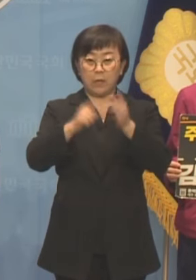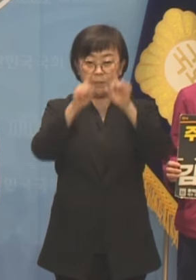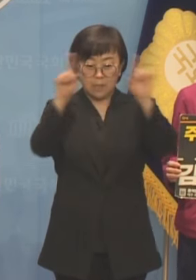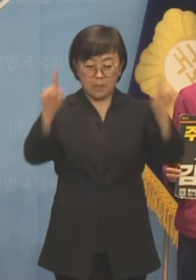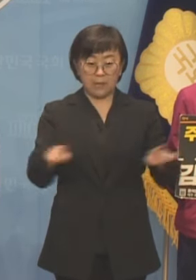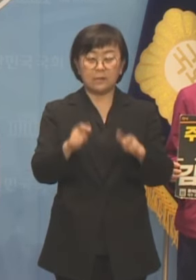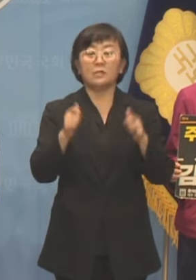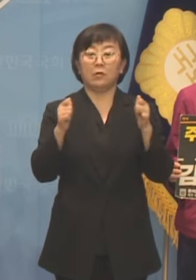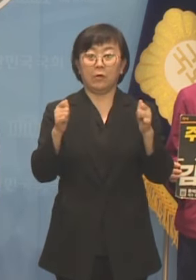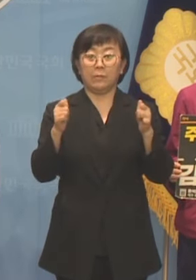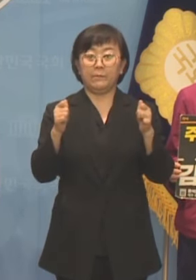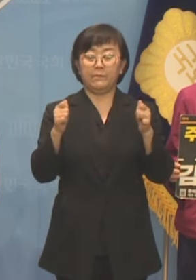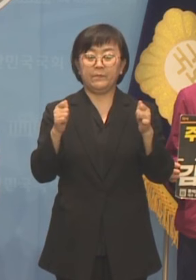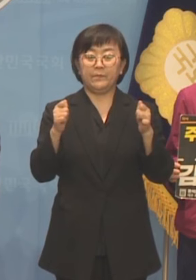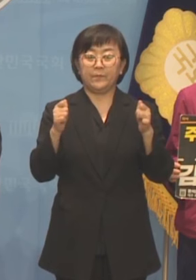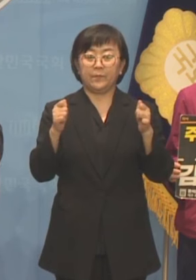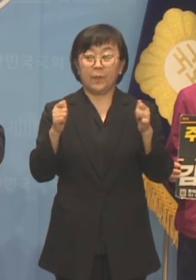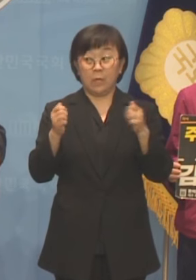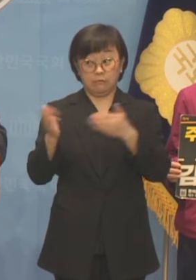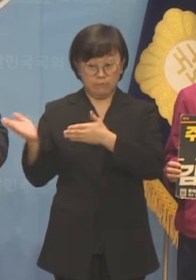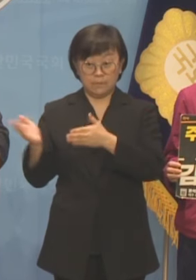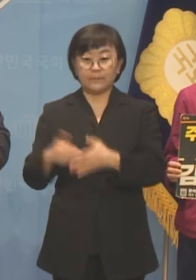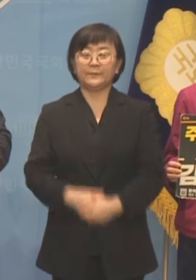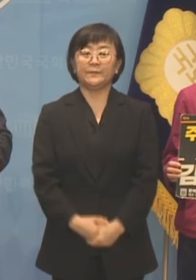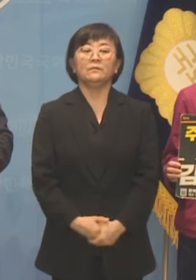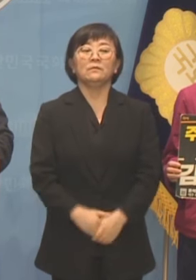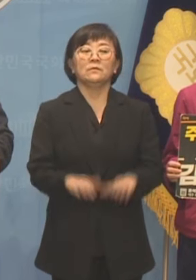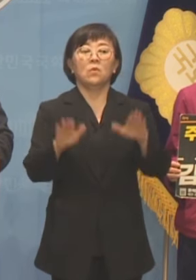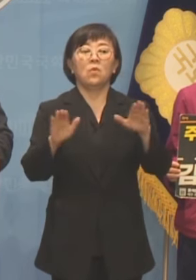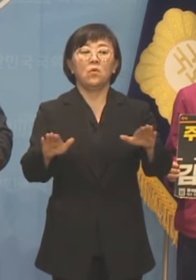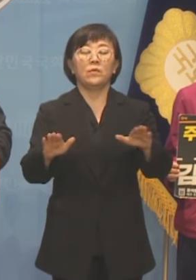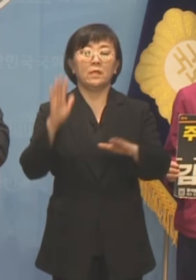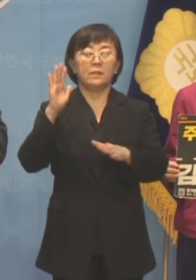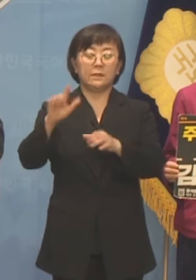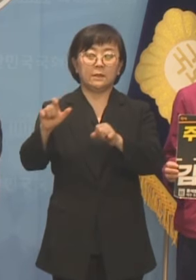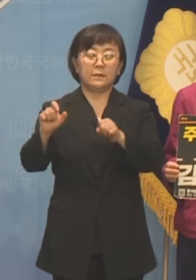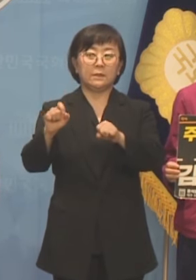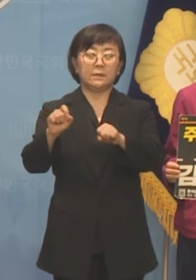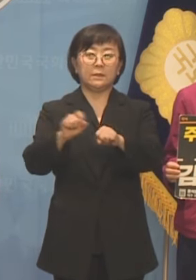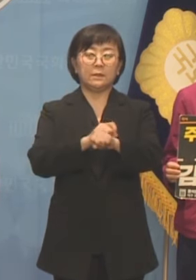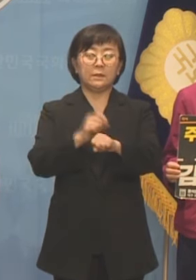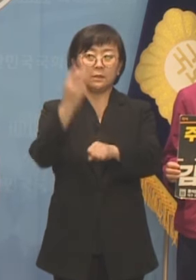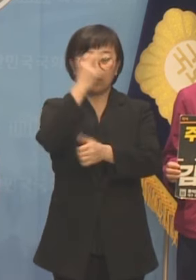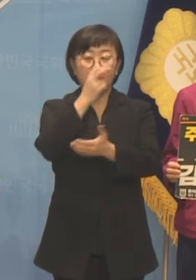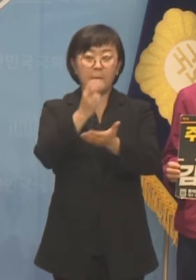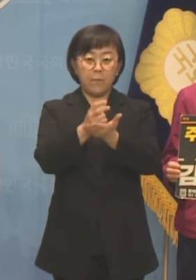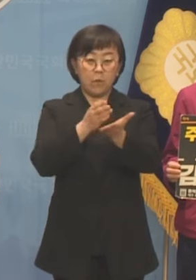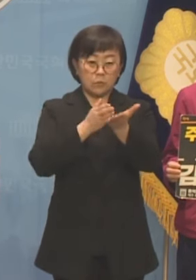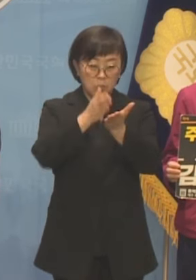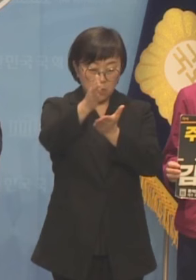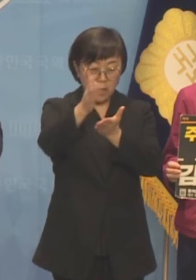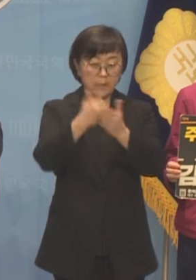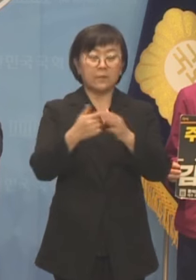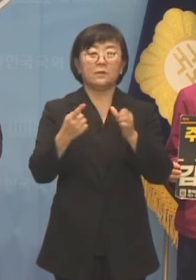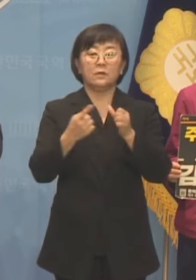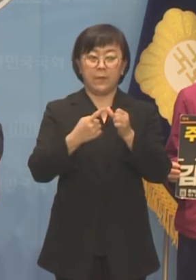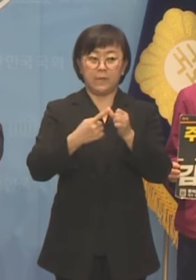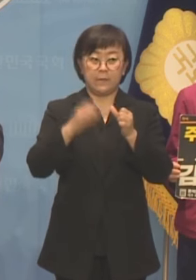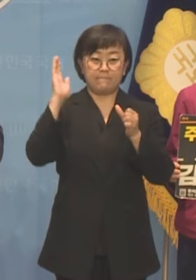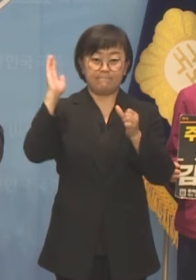피켓입니다 역사적인 피켓이 있죠 오늘 김 특검법 통과 이후에 아마 저희들이 첫 기자 견인 거